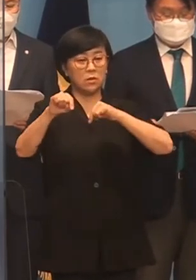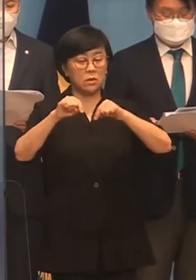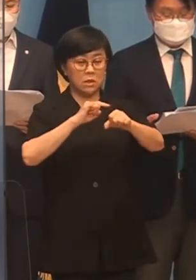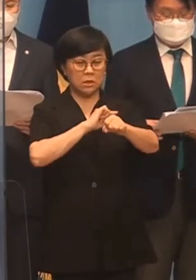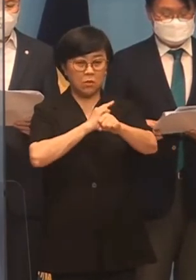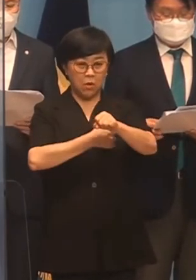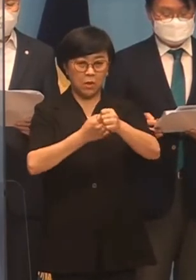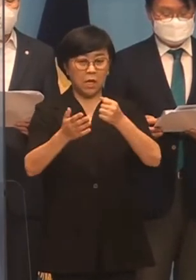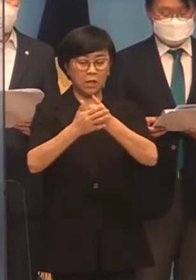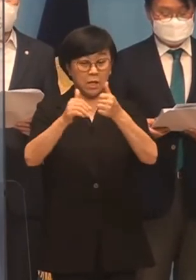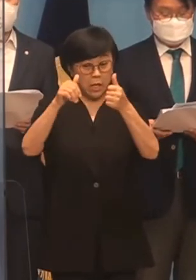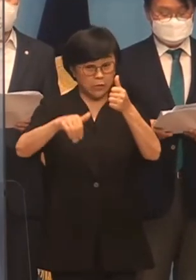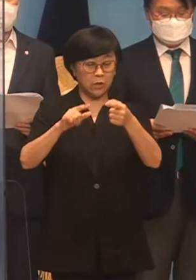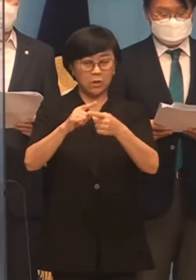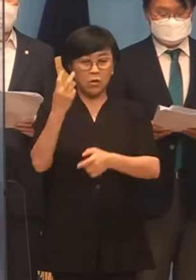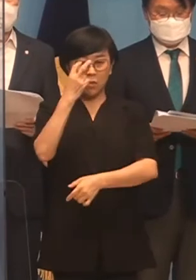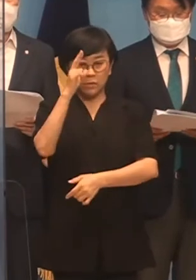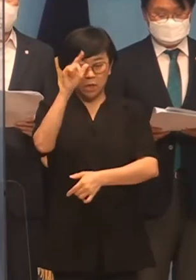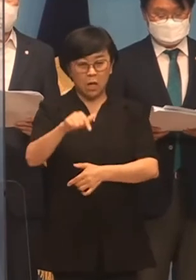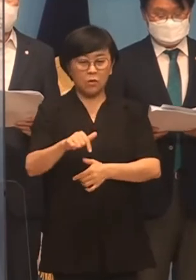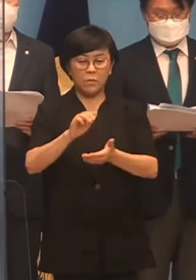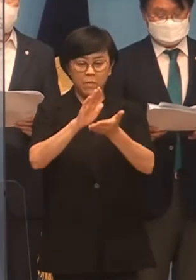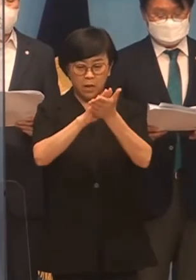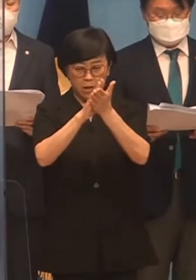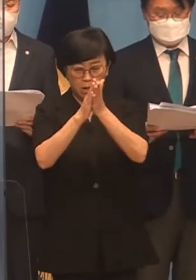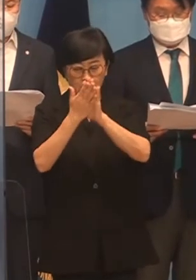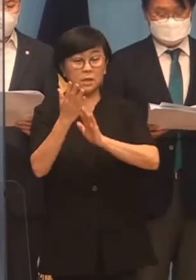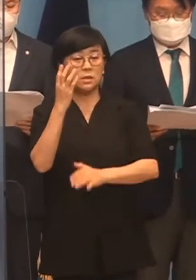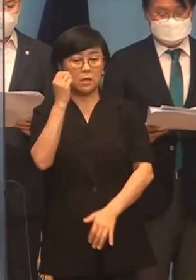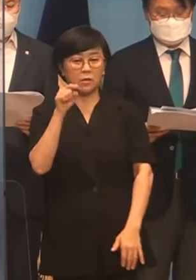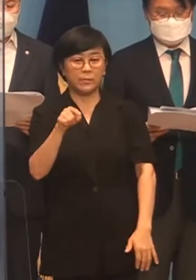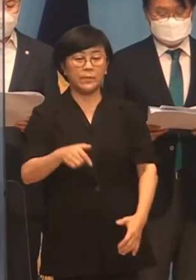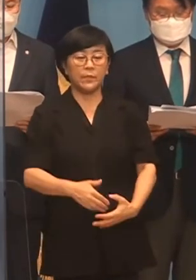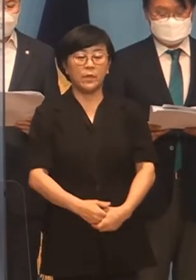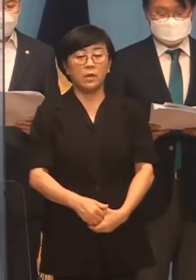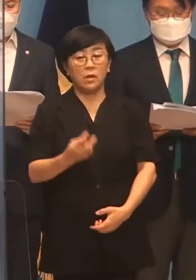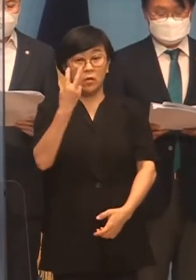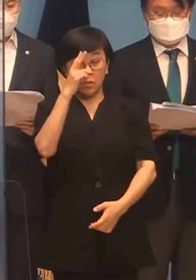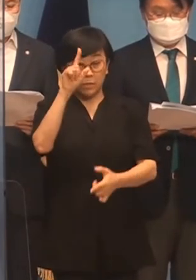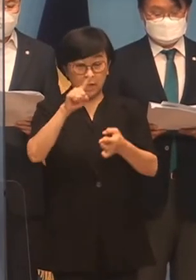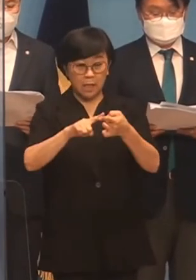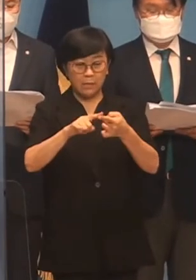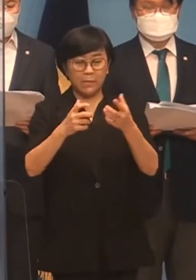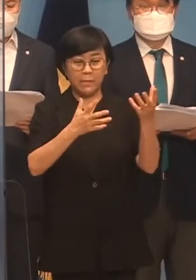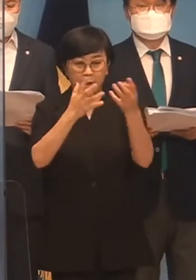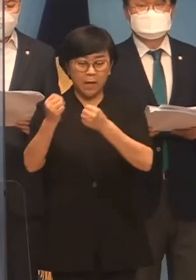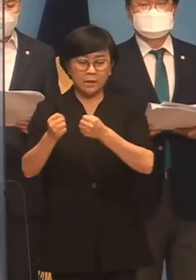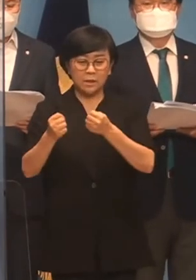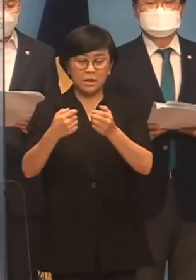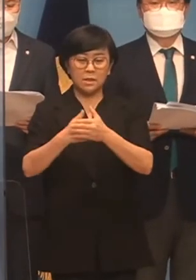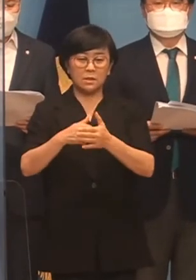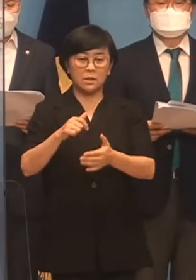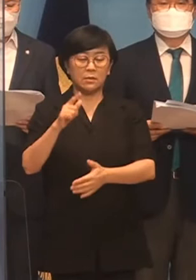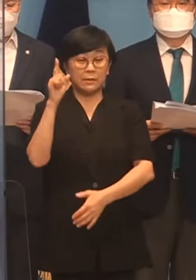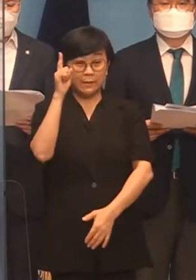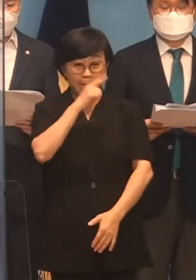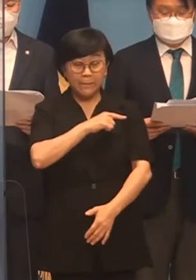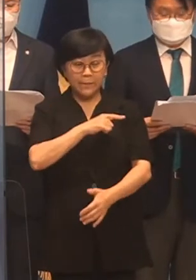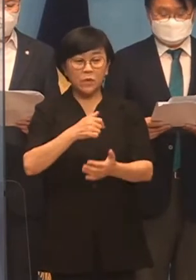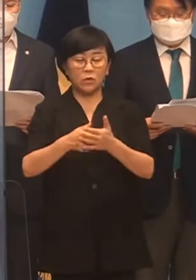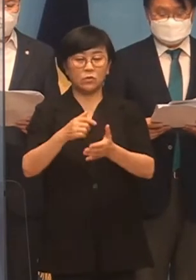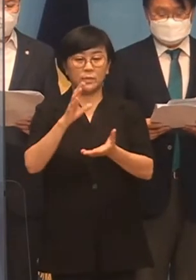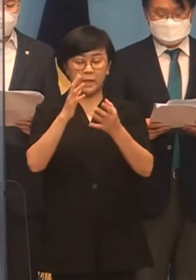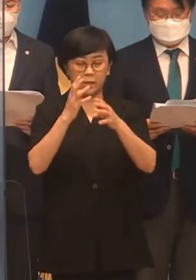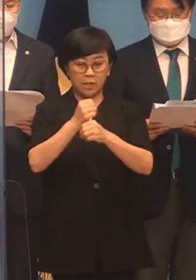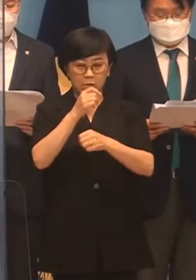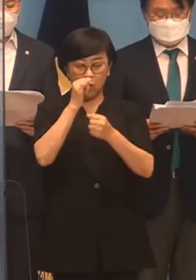검찰로 인해 더욱 기형적으로 변모했습니다. 그간 검찰 제도는 숱한 폐단을 양산했습니다.